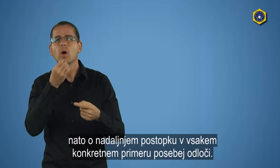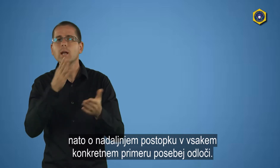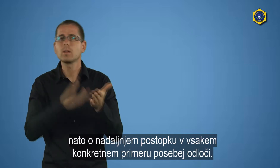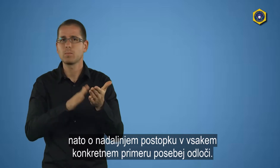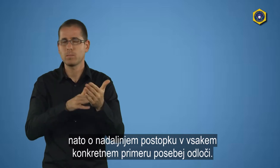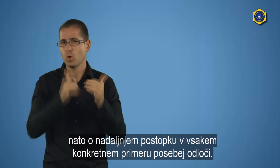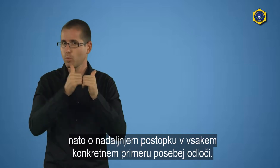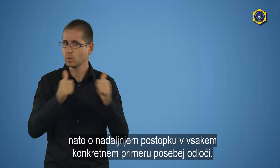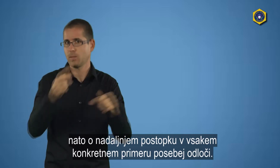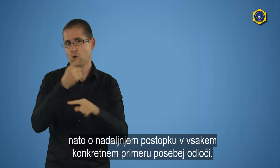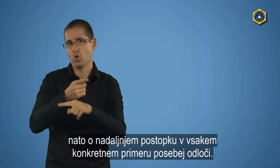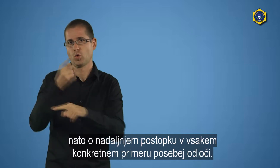odloči.